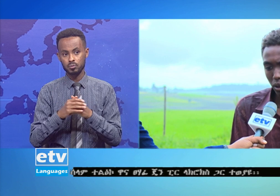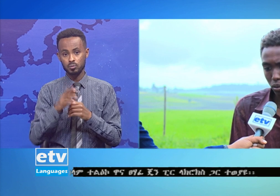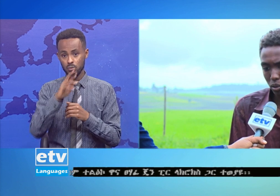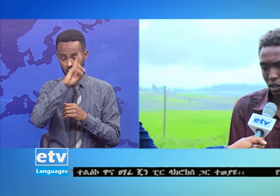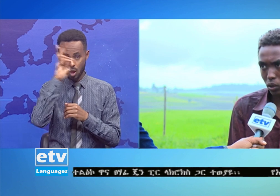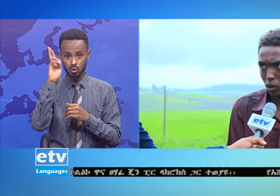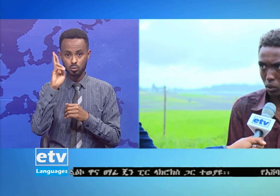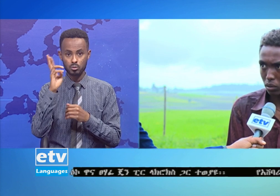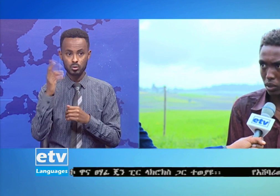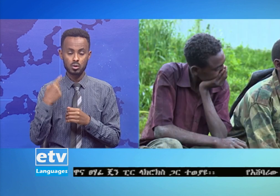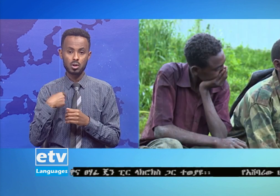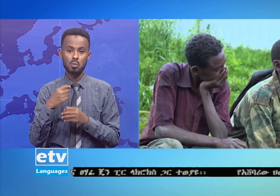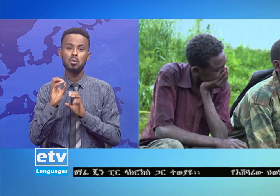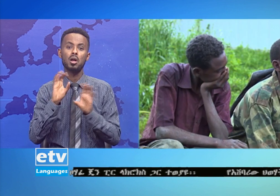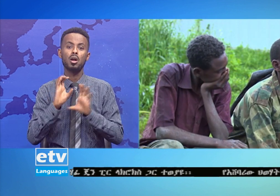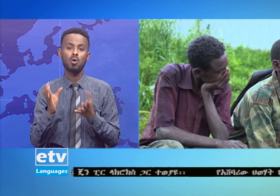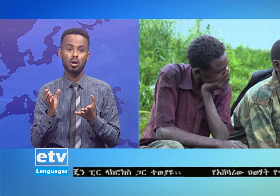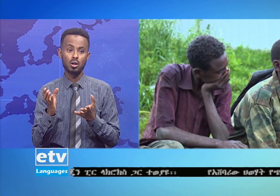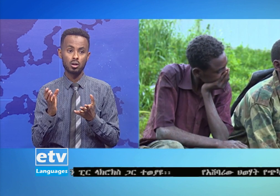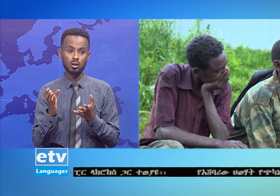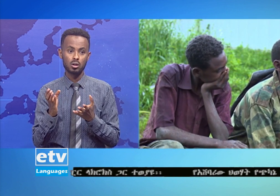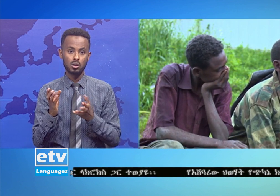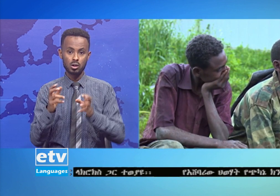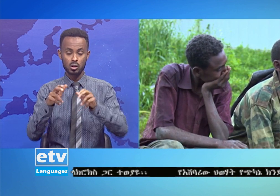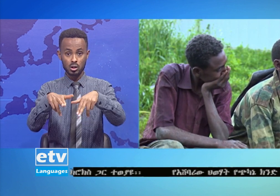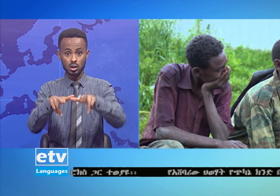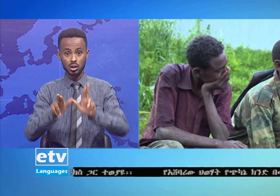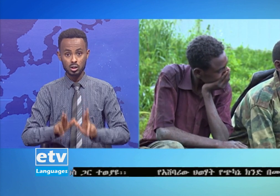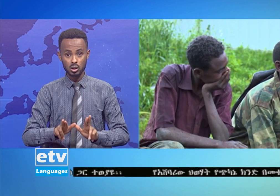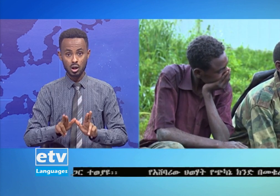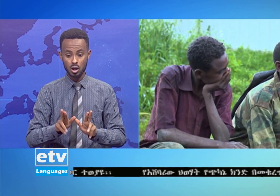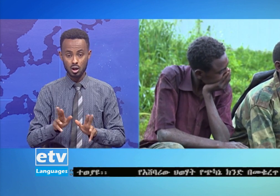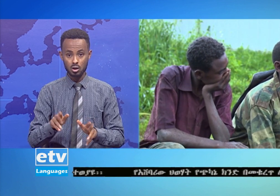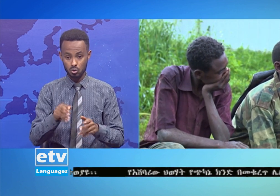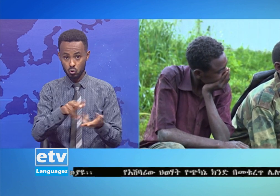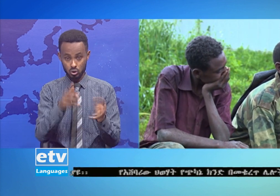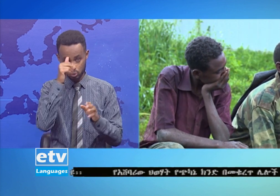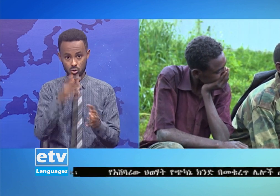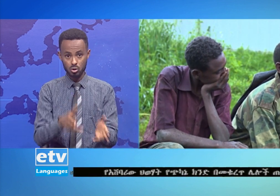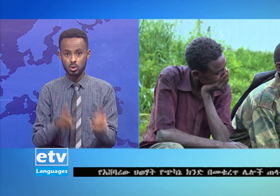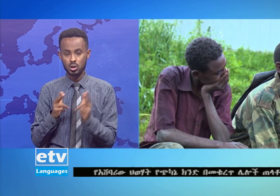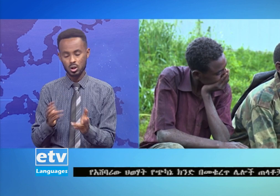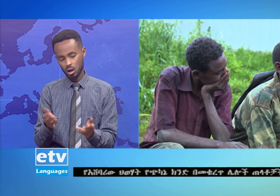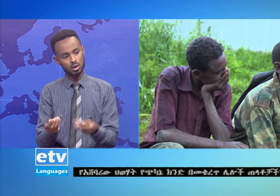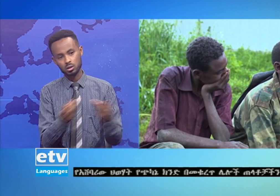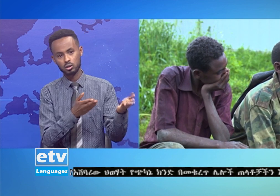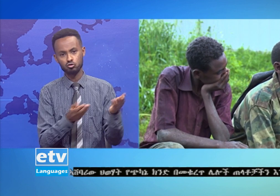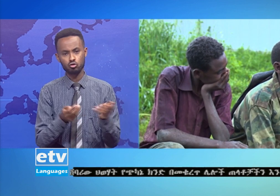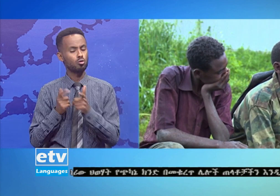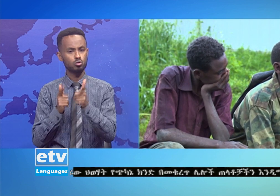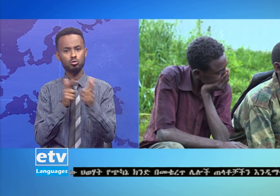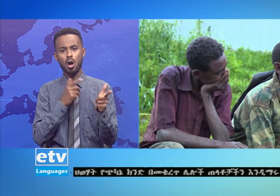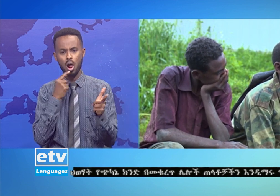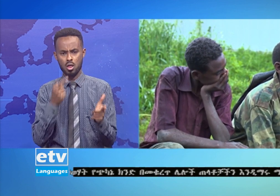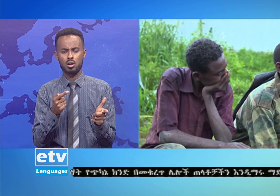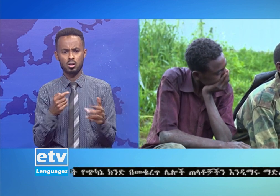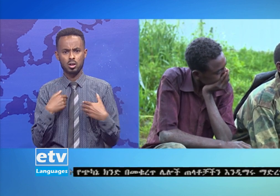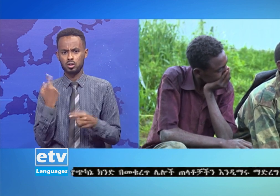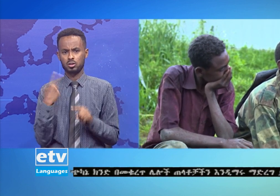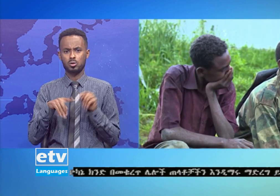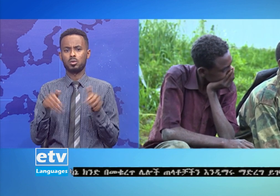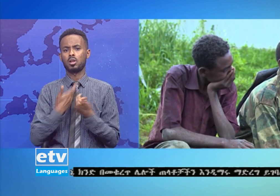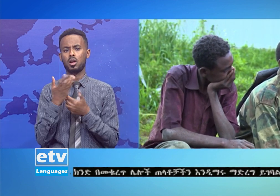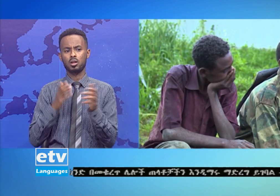ምክንያቱም ብረቱ ምን ያደርገዋሉ? እኔ ማለት ከሬሳ አንስቶ መሳሪያ ክላሽ እንካ ተኩሱ እንኩም አለን። አንችለውም፣ እንዴት